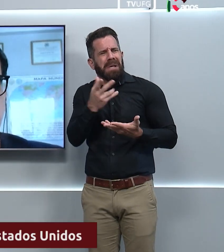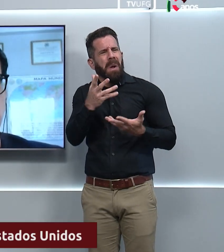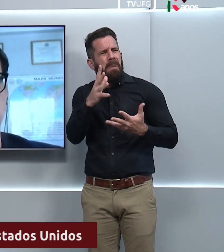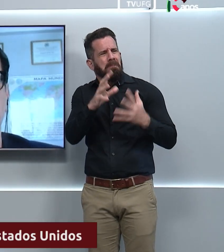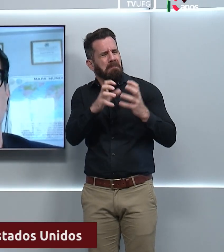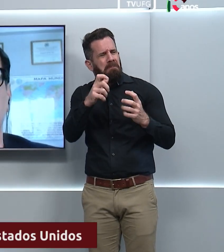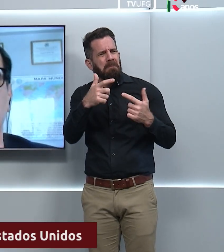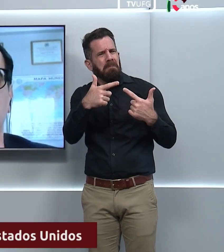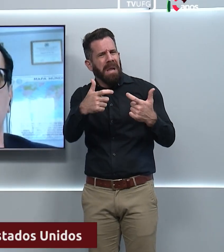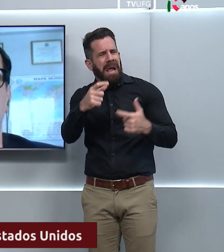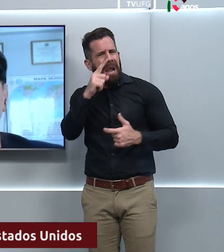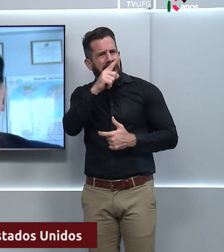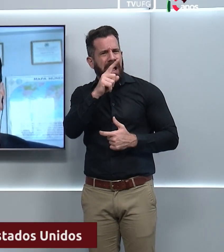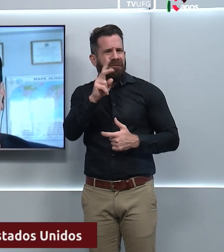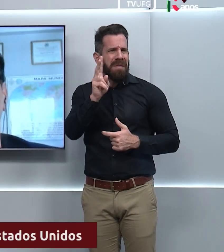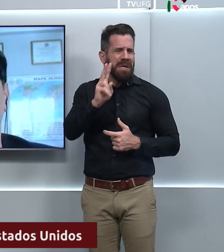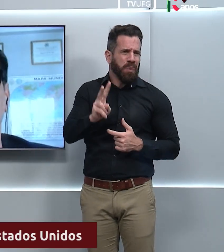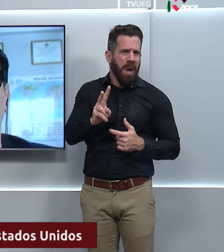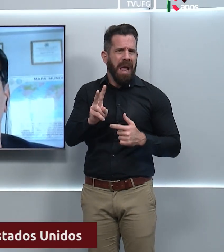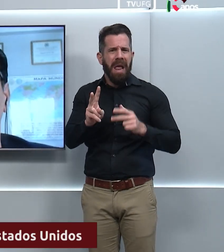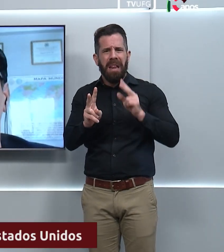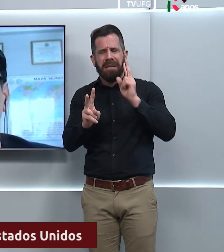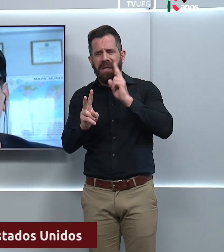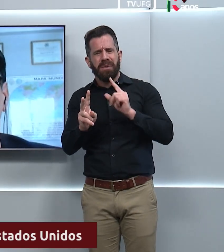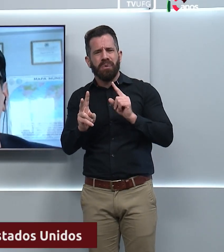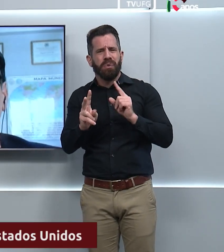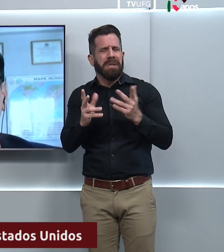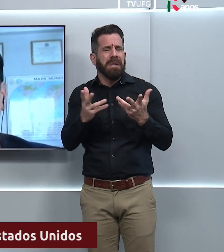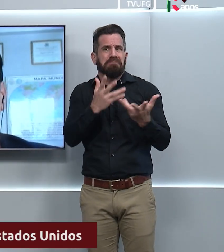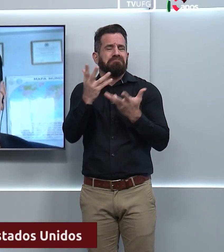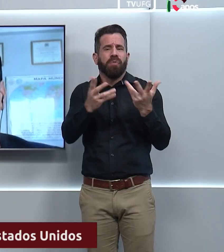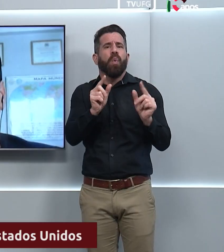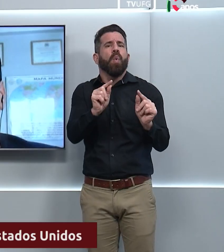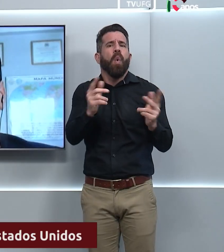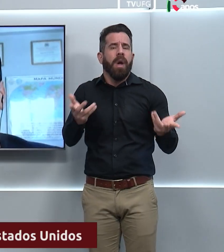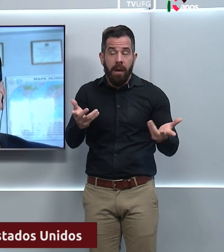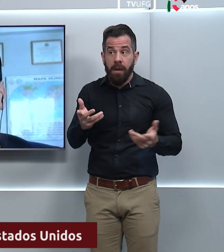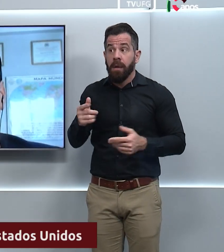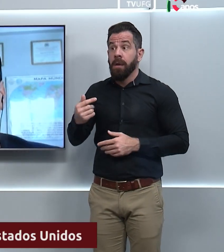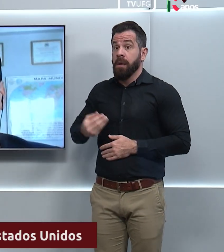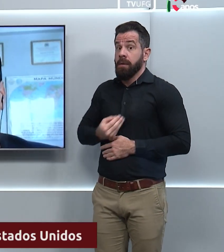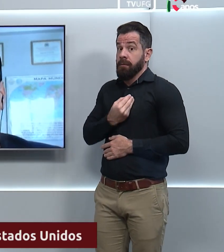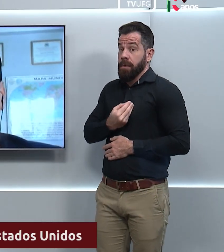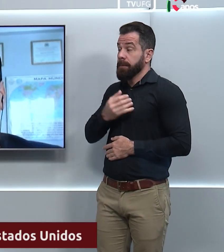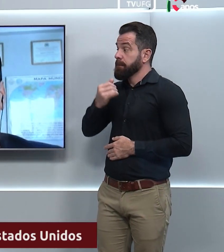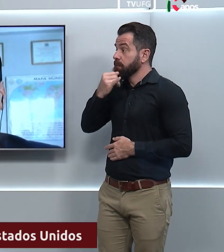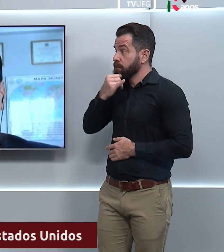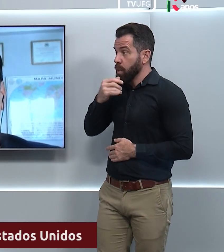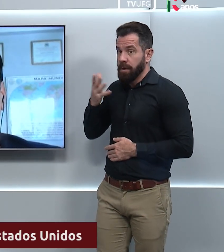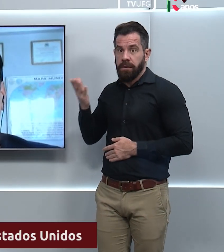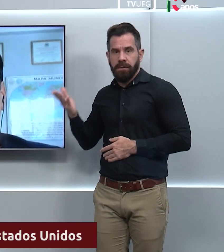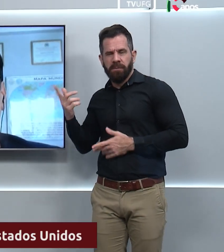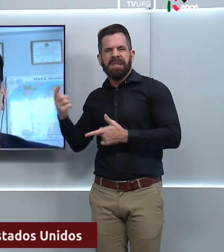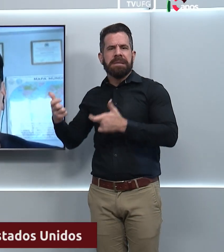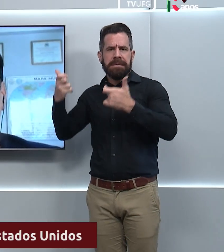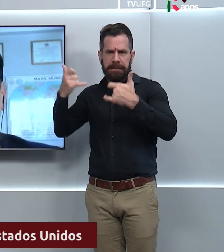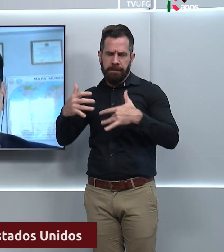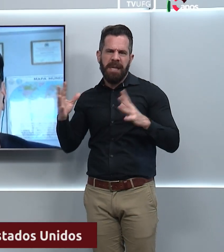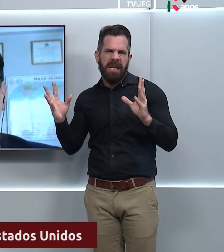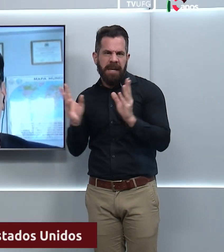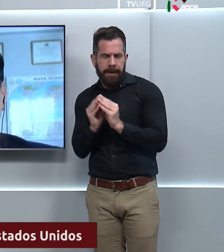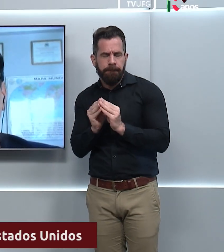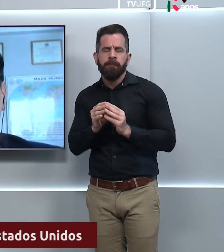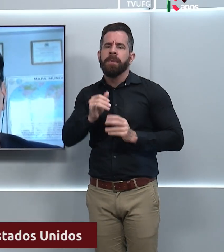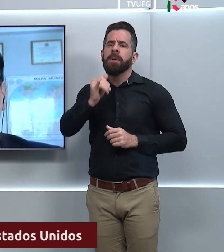tensão. Então, eu gostaria que o senhor explicasse um pouco, quando o assunto é interferência em assuntos de outros